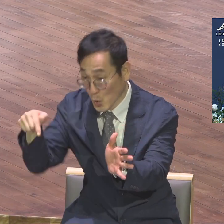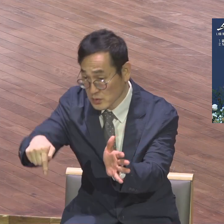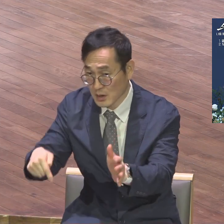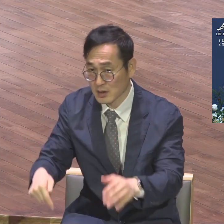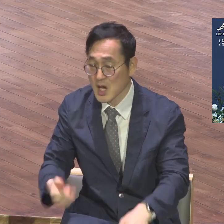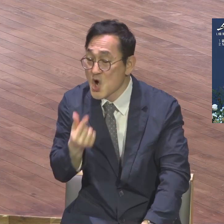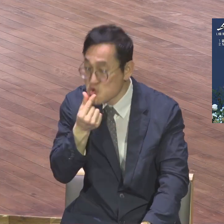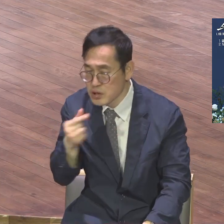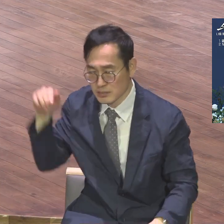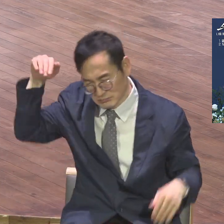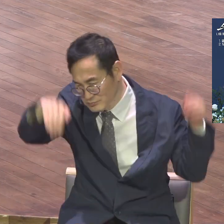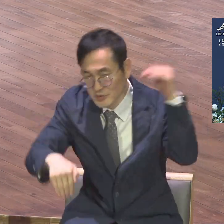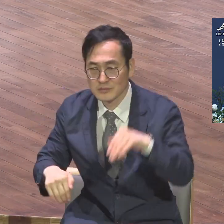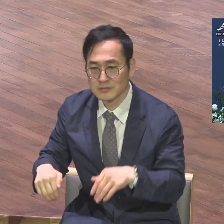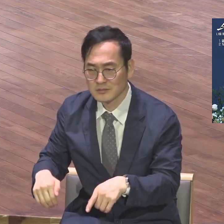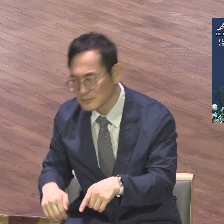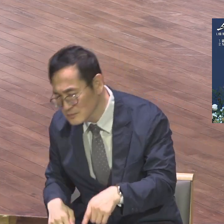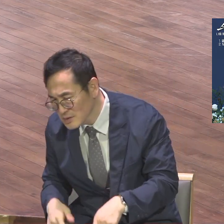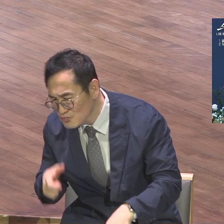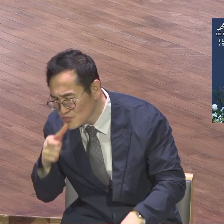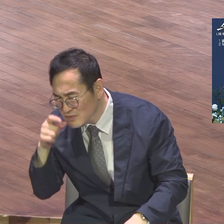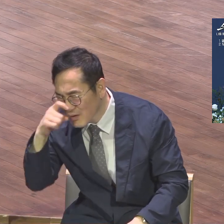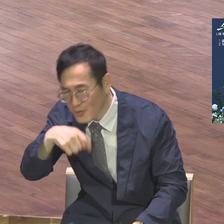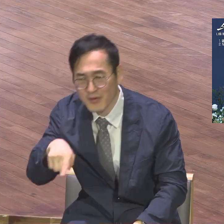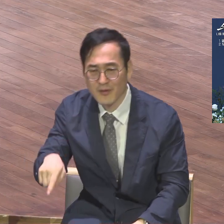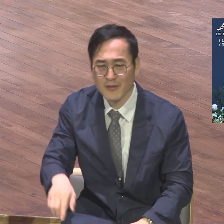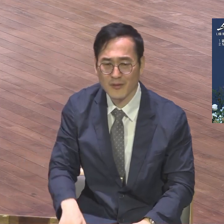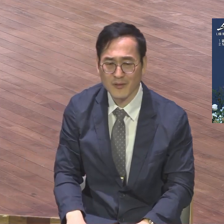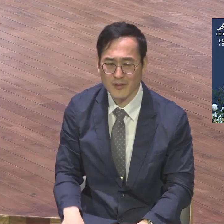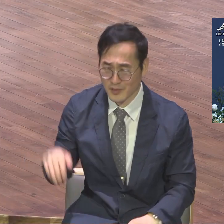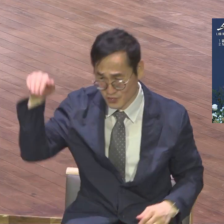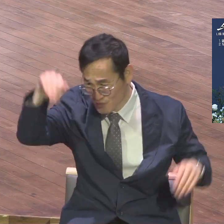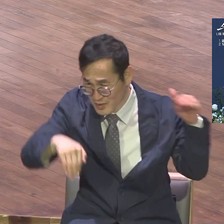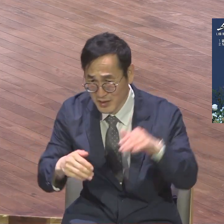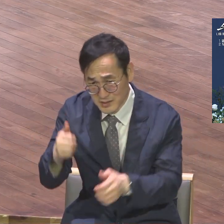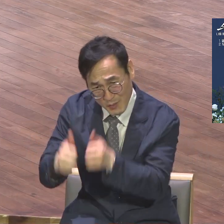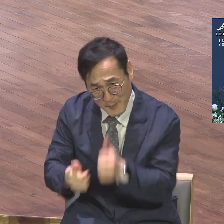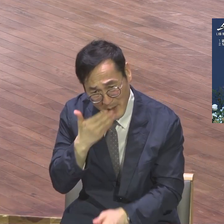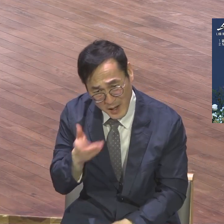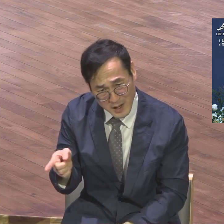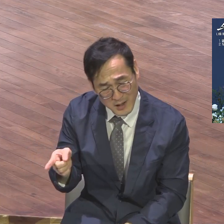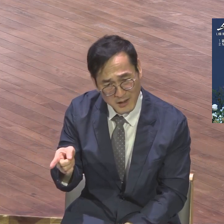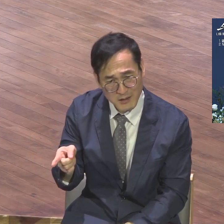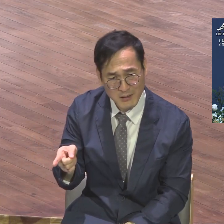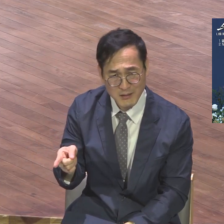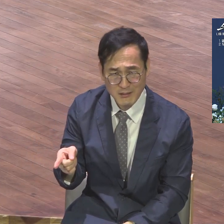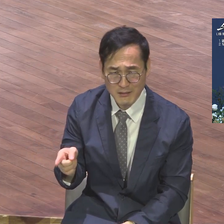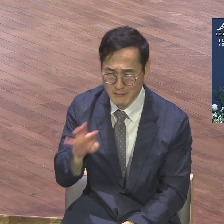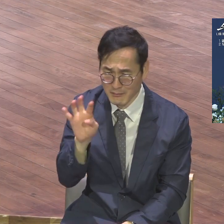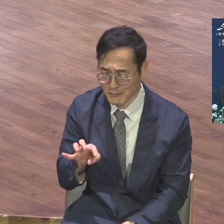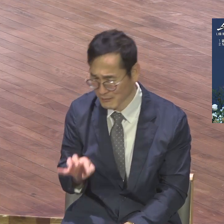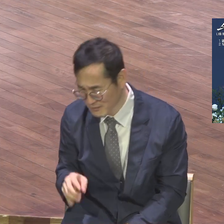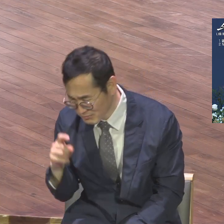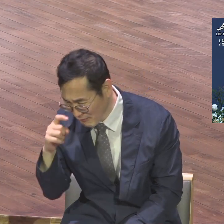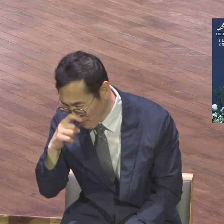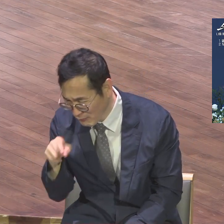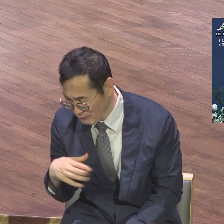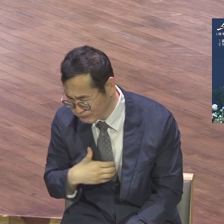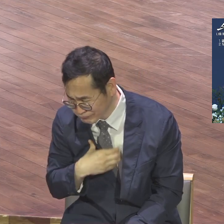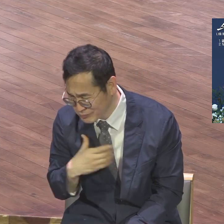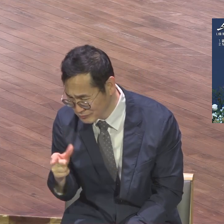집회 가서 봤는데 또 꼬랑물이 꼬랑물. 내가 걱정돼요, 솔직한 얘기로. 아, 저렇게 꾸준 물에